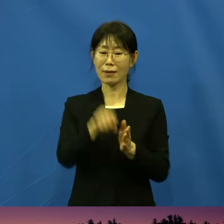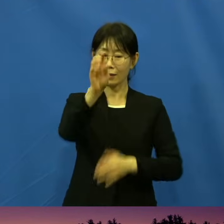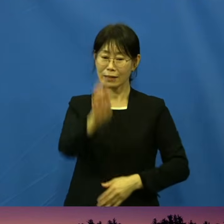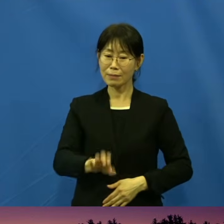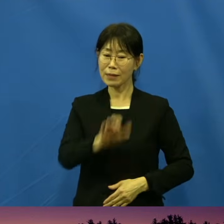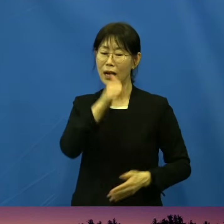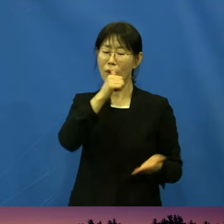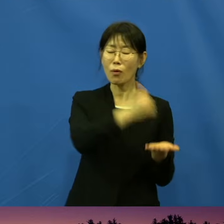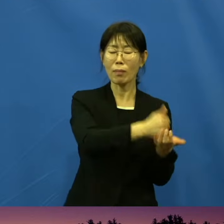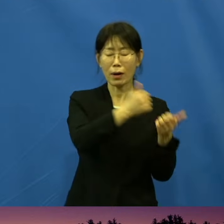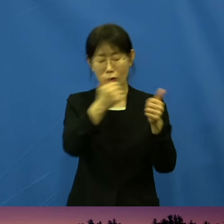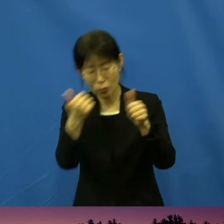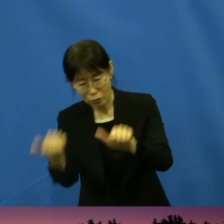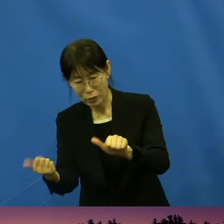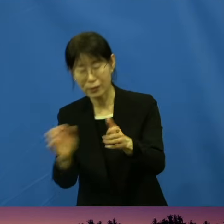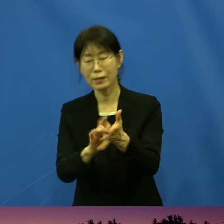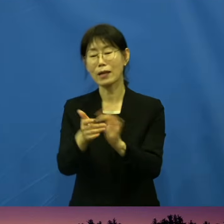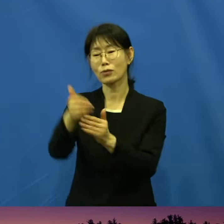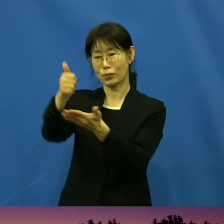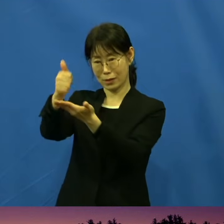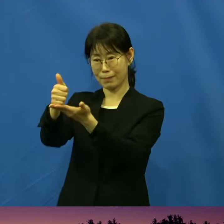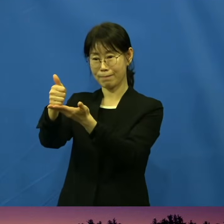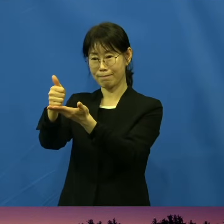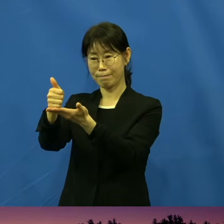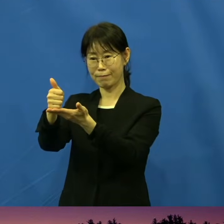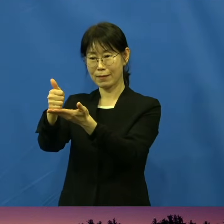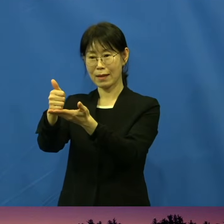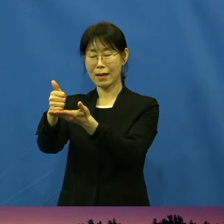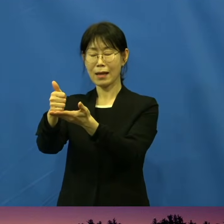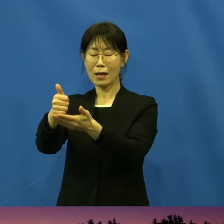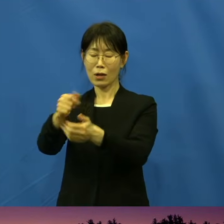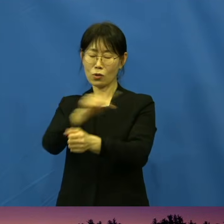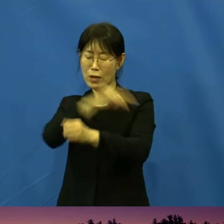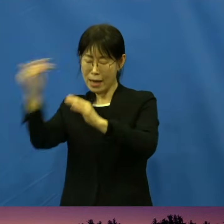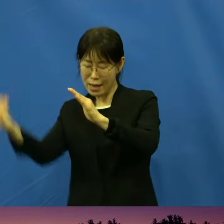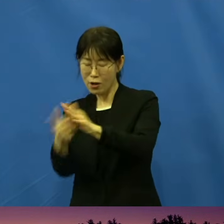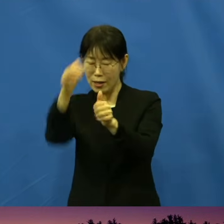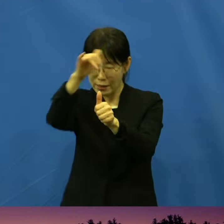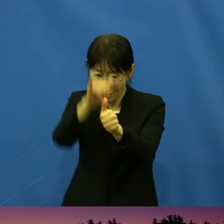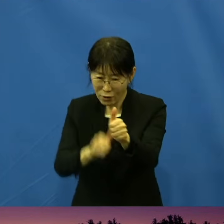섬기는 자로. 여러분, 섬기려고 하면 어떻게 해요? 작아져야 돼요.